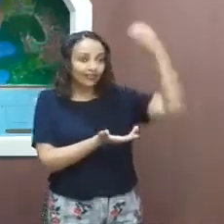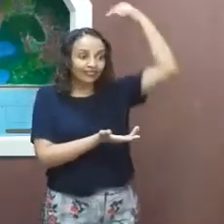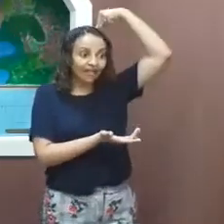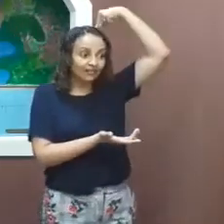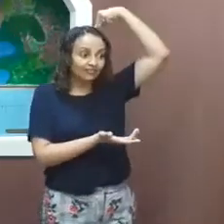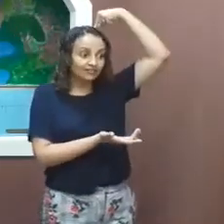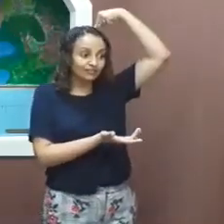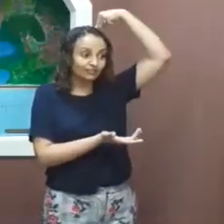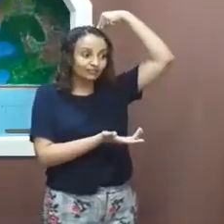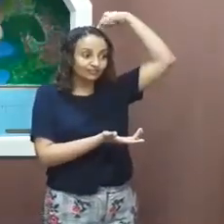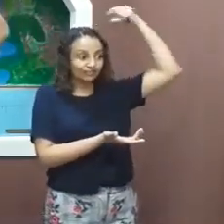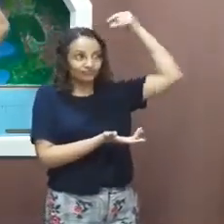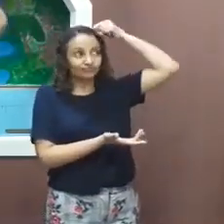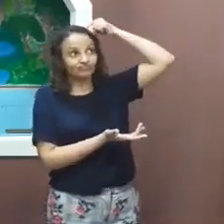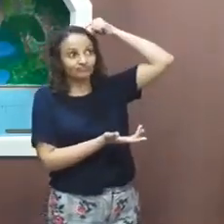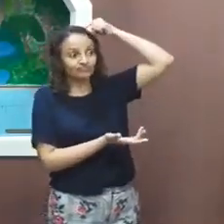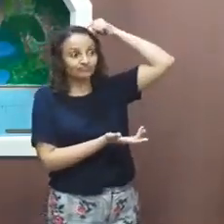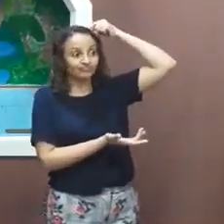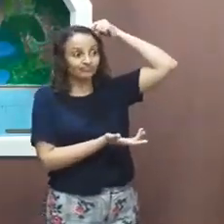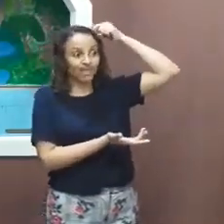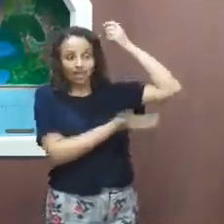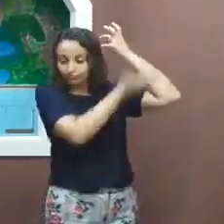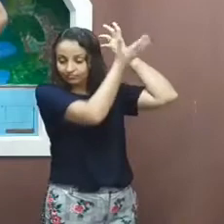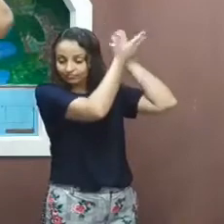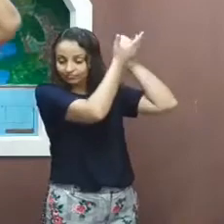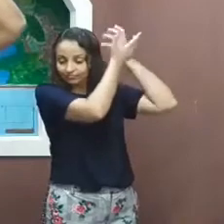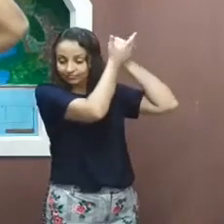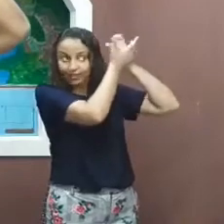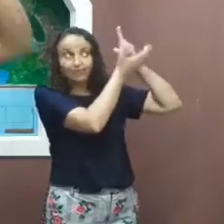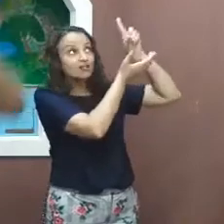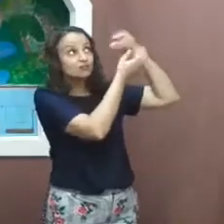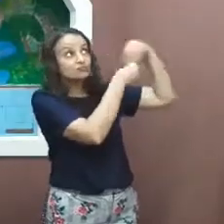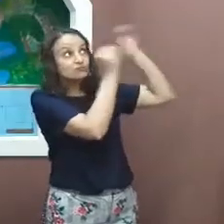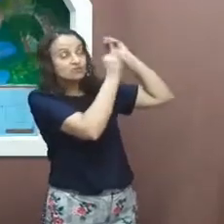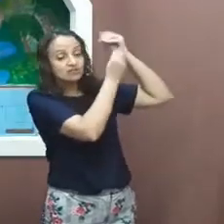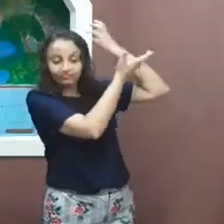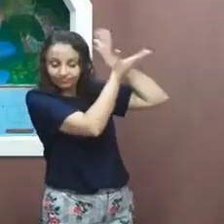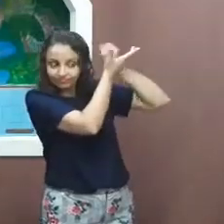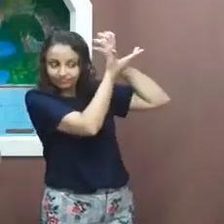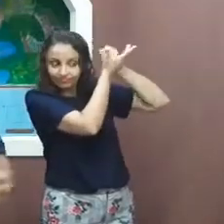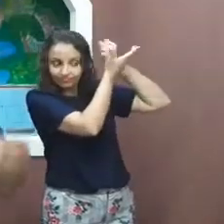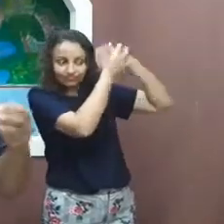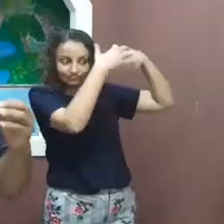ó. Tem um app que eu baixei, né? Deus colocou aqui, que chama